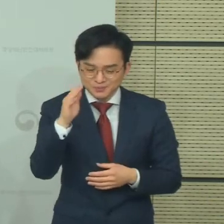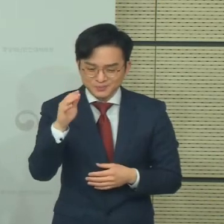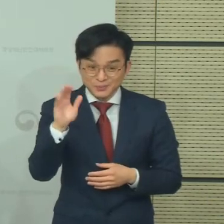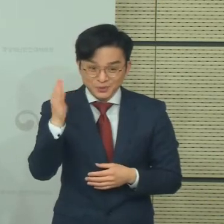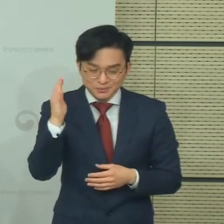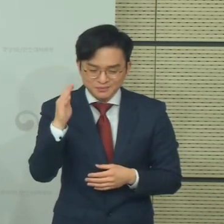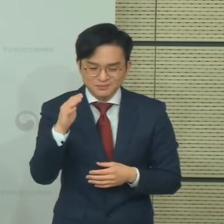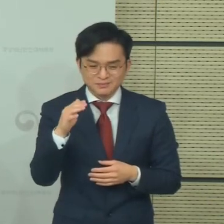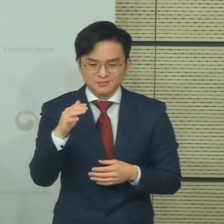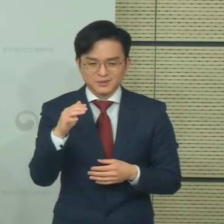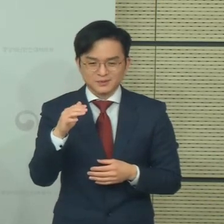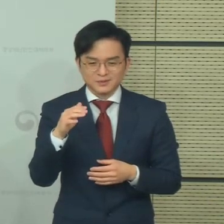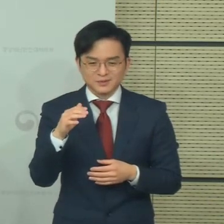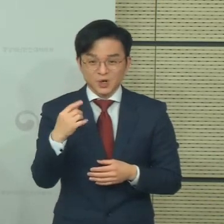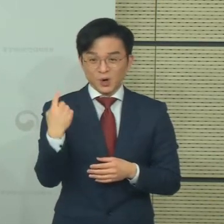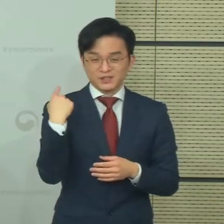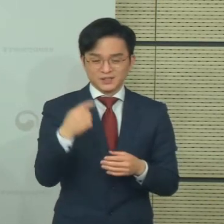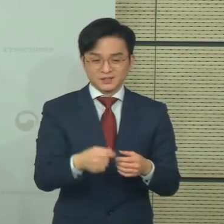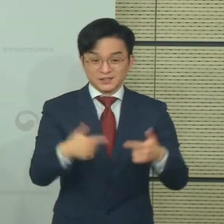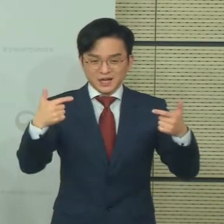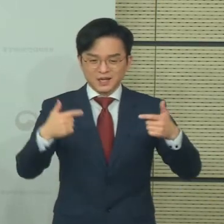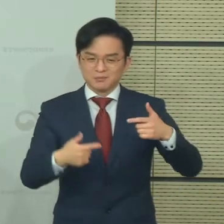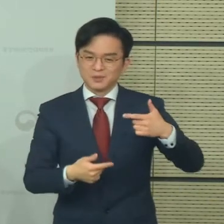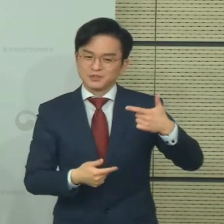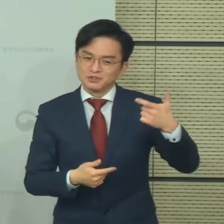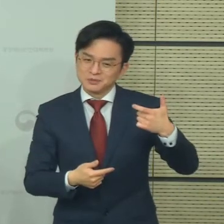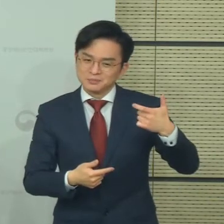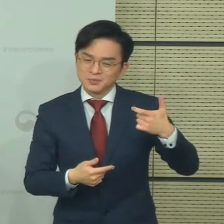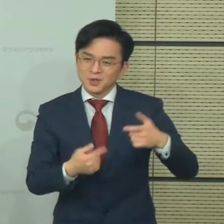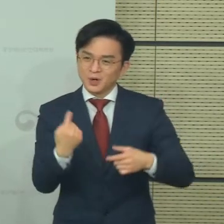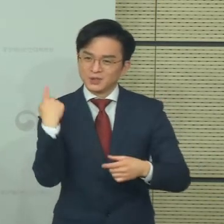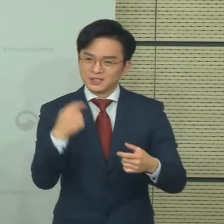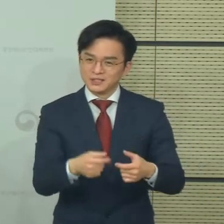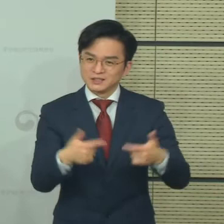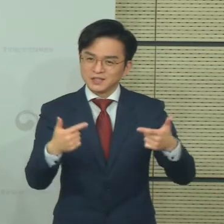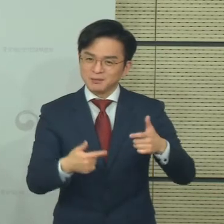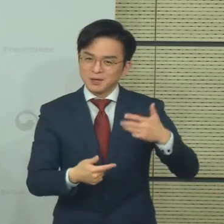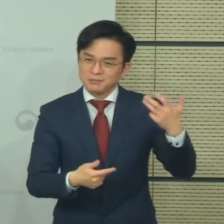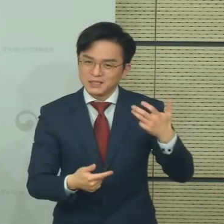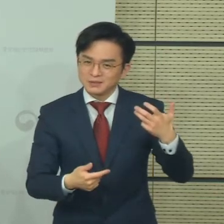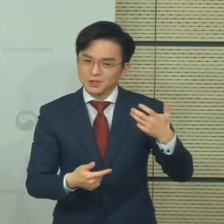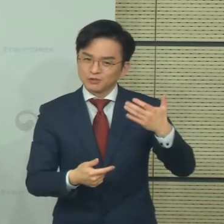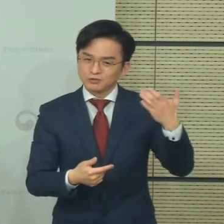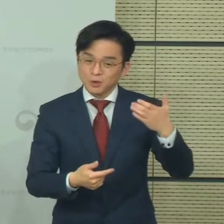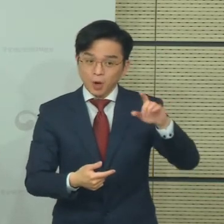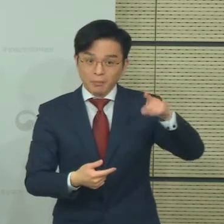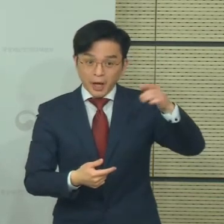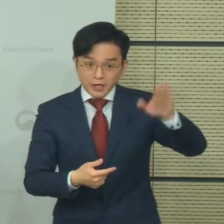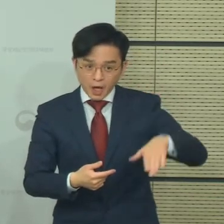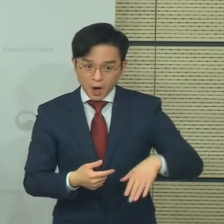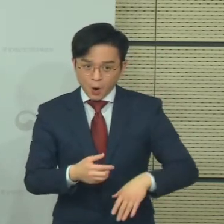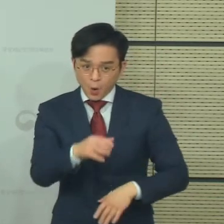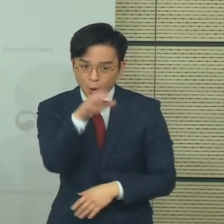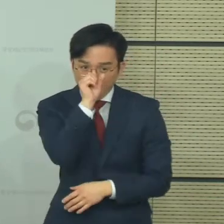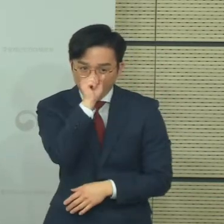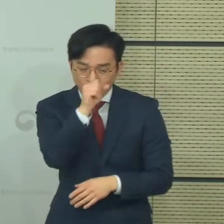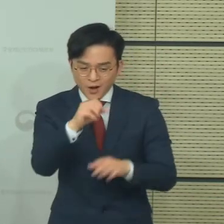떨어졌다 또 하루에 세 자릿수로 올라갔다고 해서 그것이 어떤 방역 전체의 어떤 틀을 흔드는 그러한